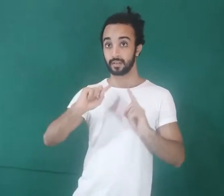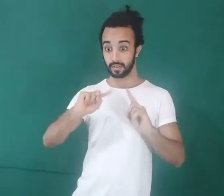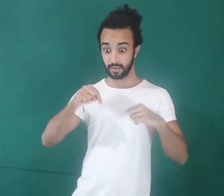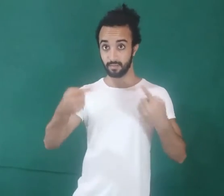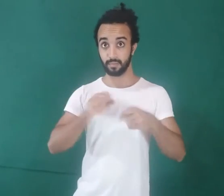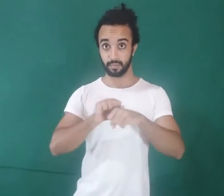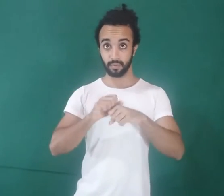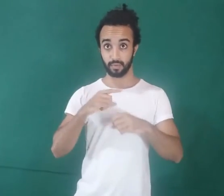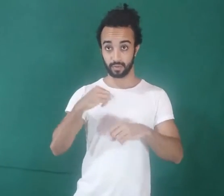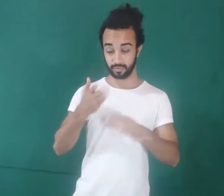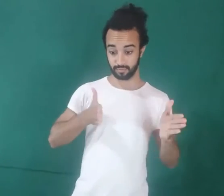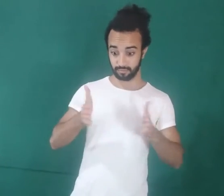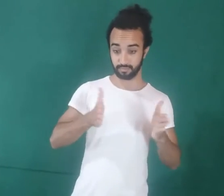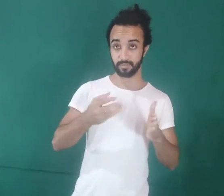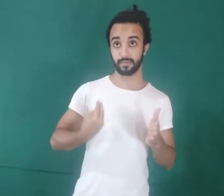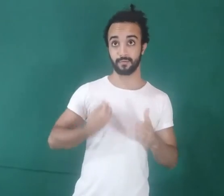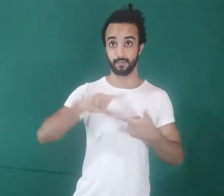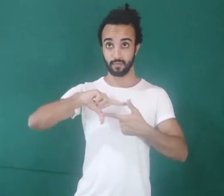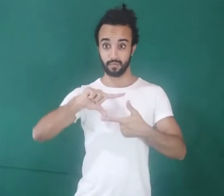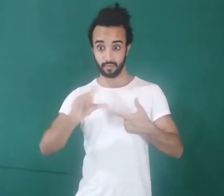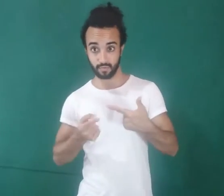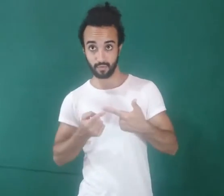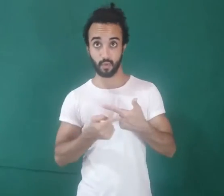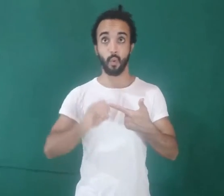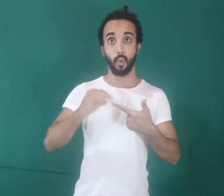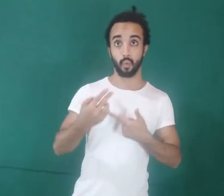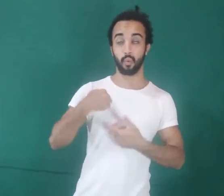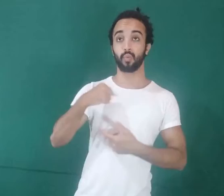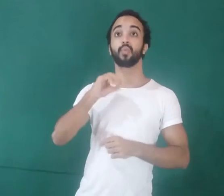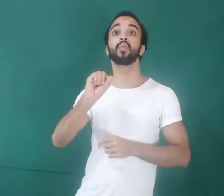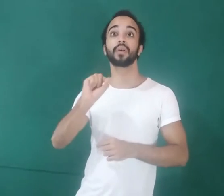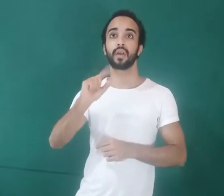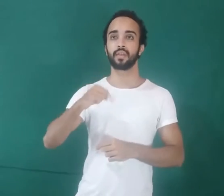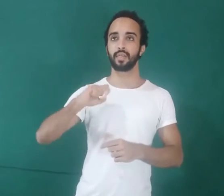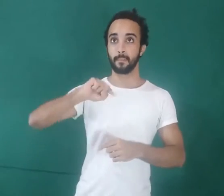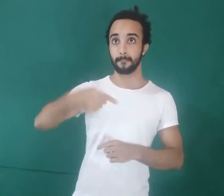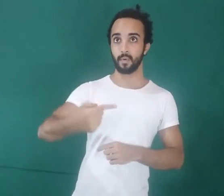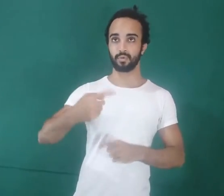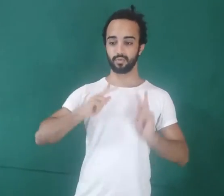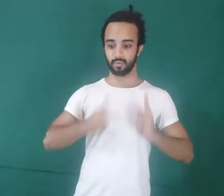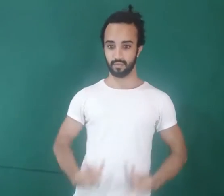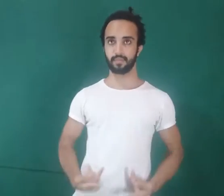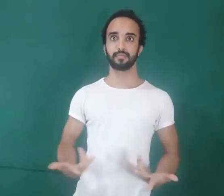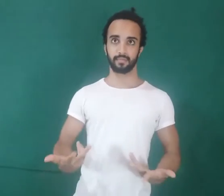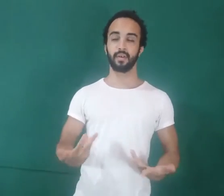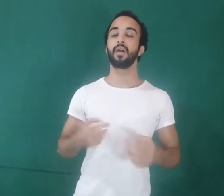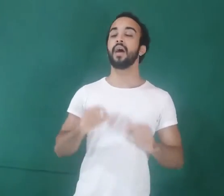pós-contemporâneo ou pós-humano? Para falar sobre, temos a presença de um queridíssimo convidado. O